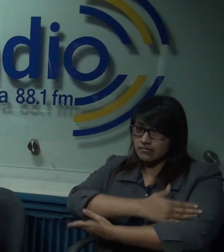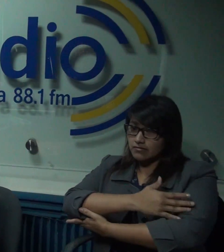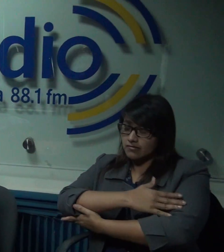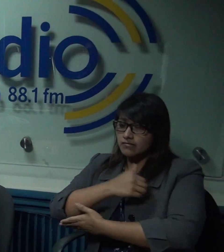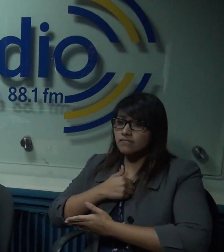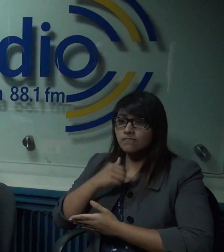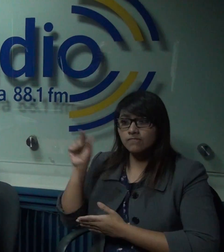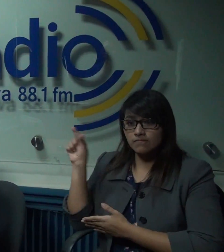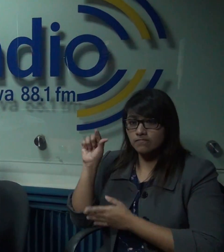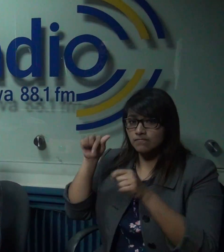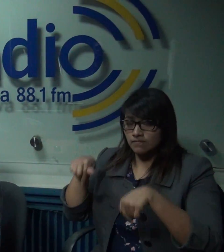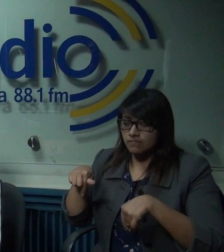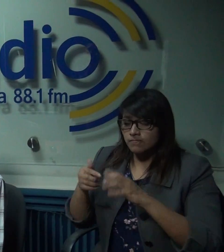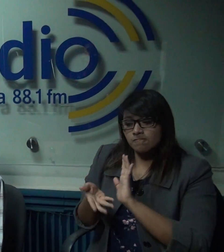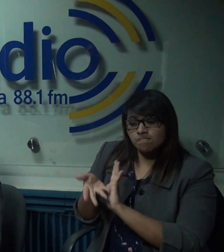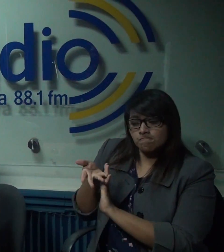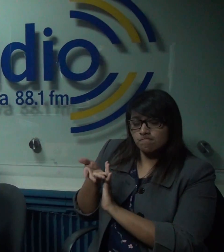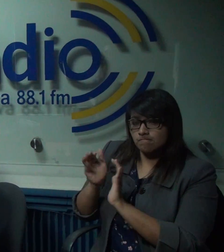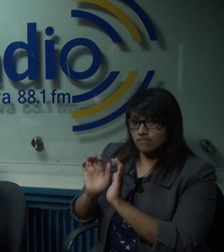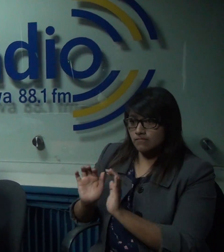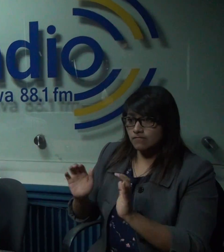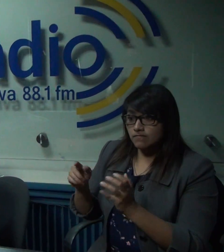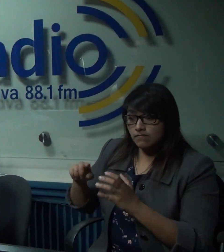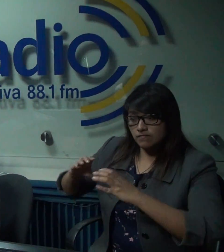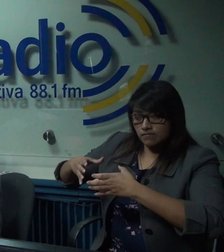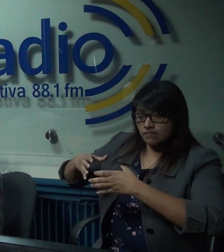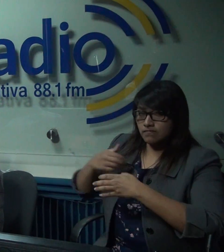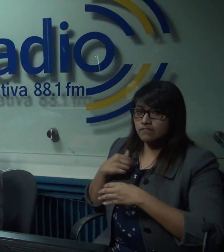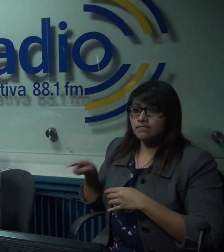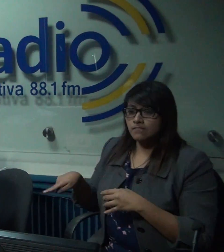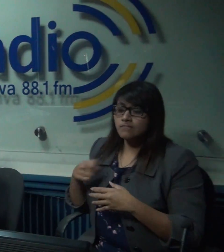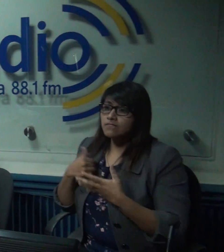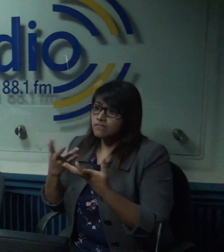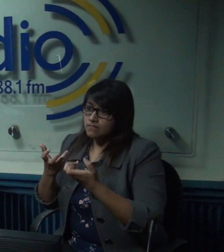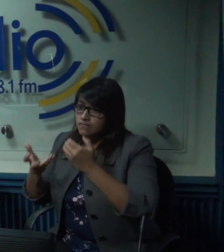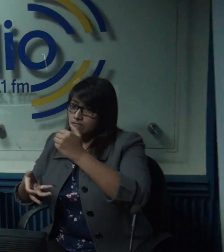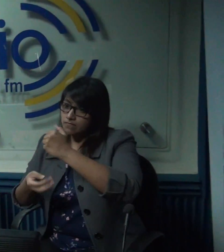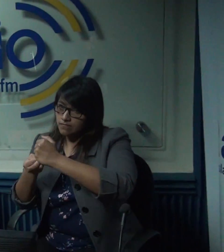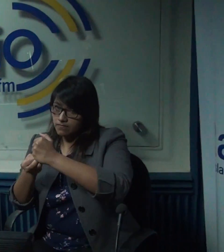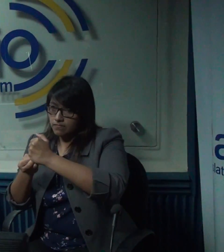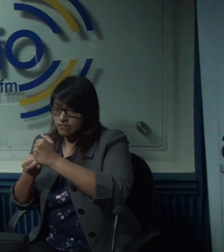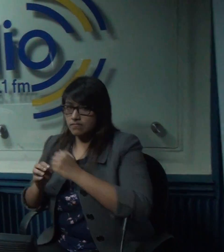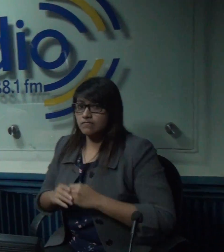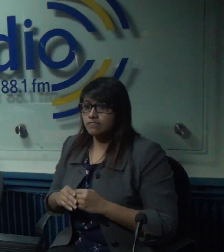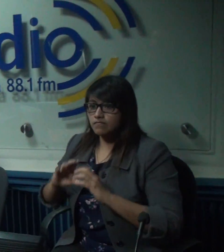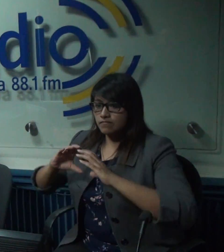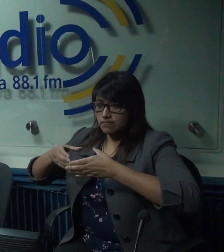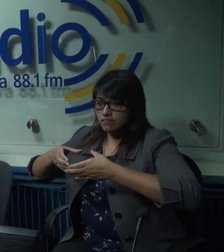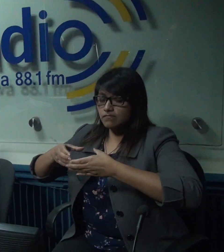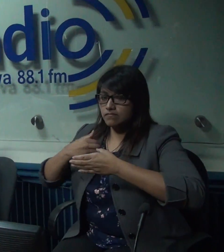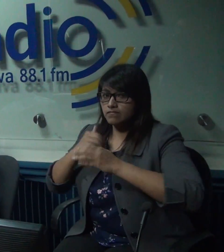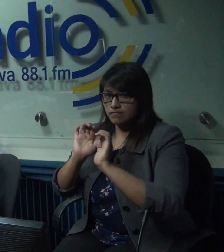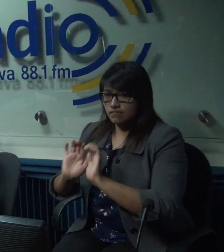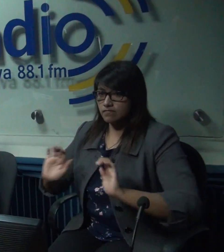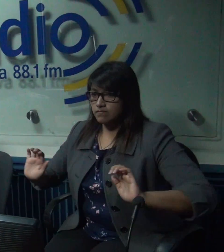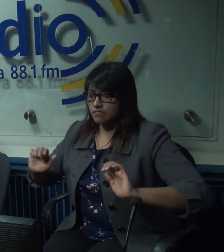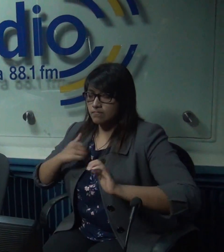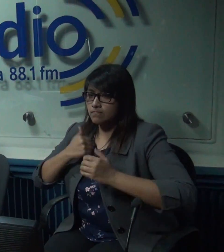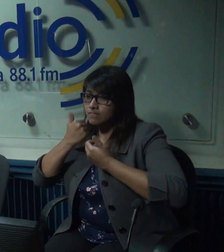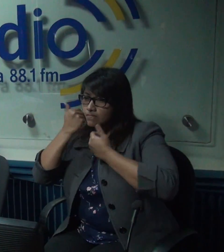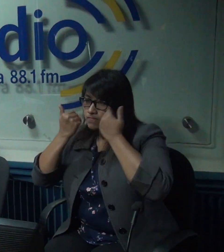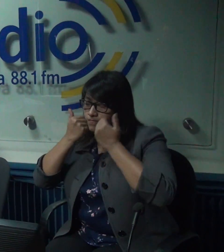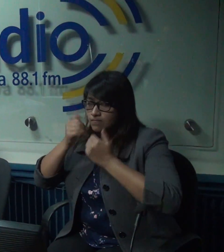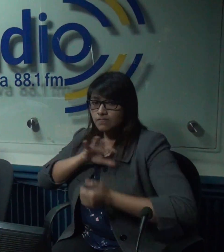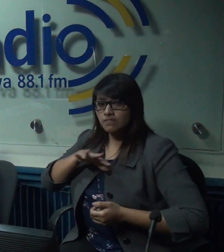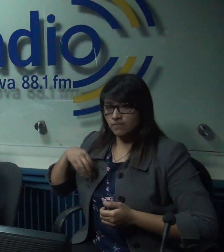el desarrollo de este sector, Juan Antonio. Sí, solo quería yo agregar que en la Comisión de Niñez, Adolescencia, Familia,